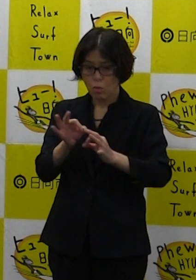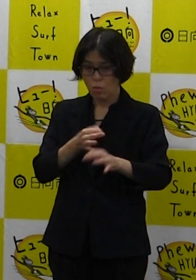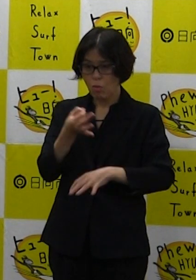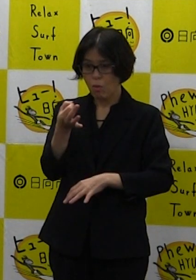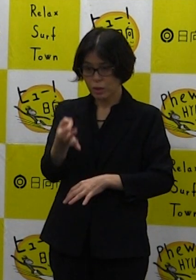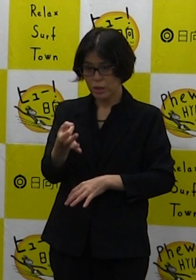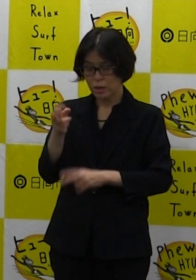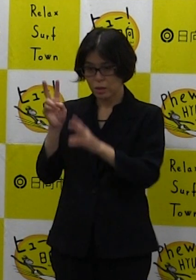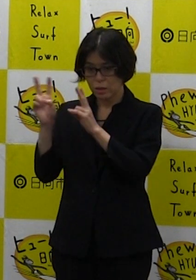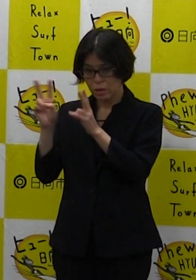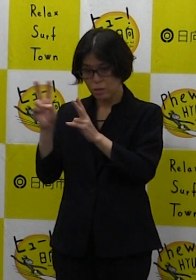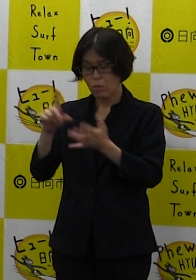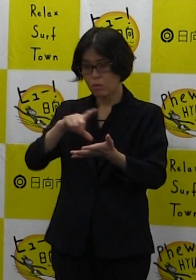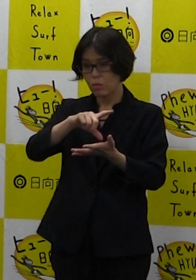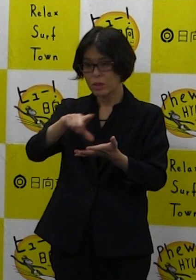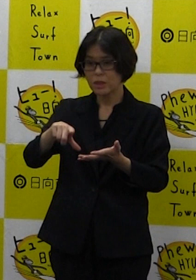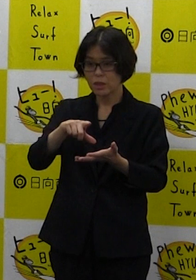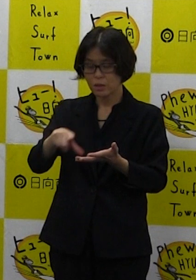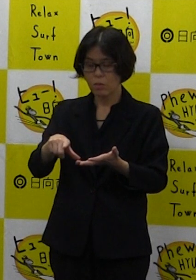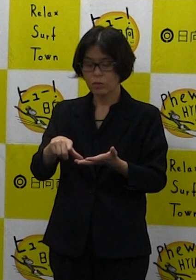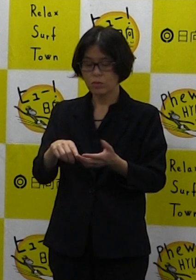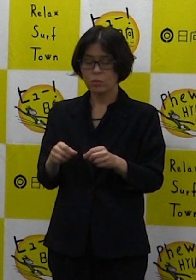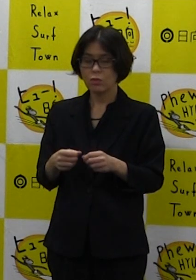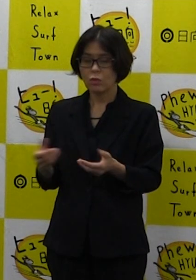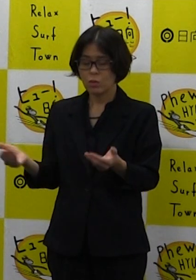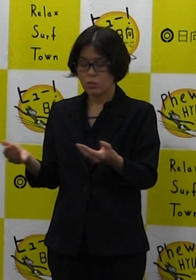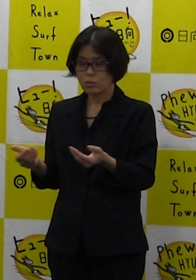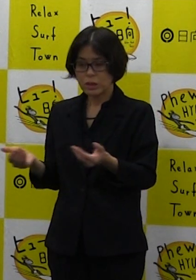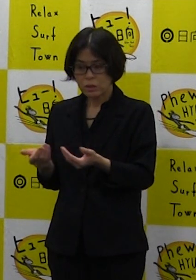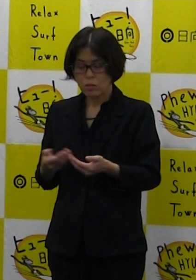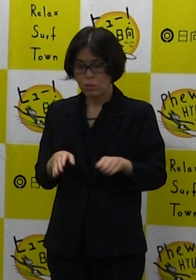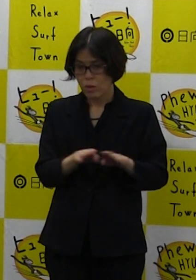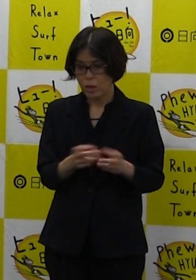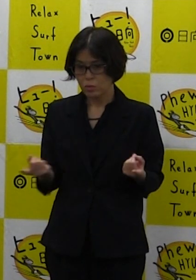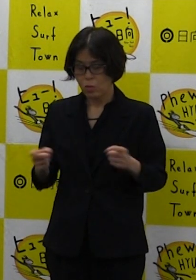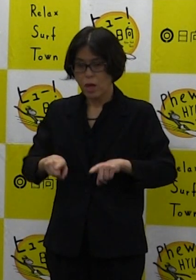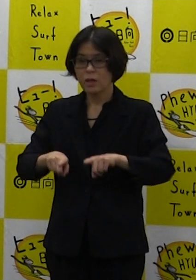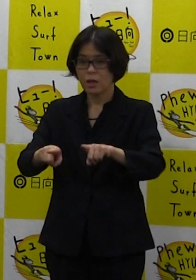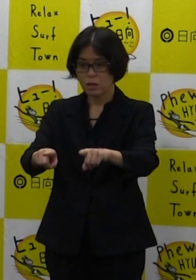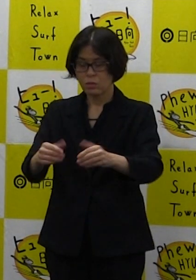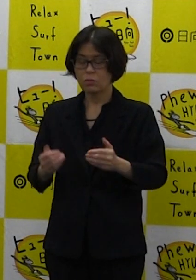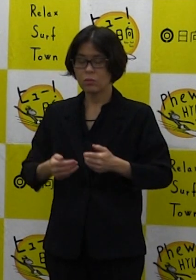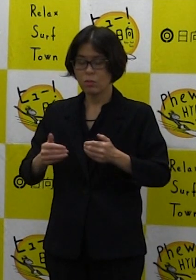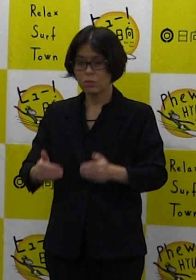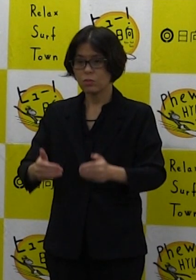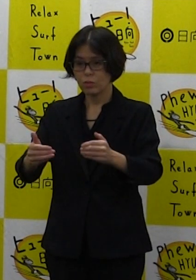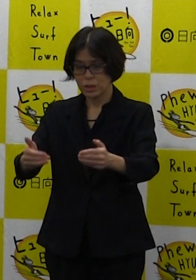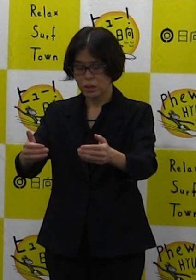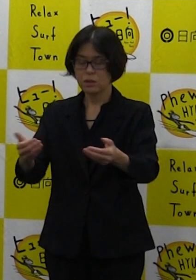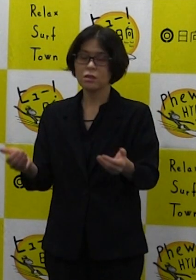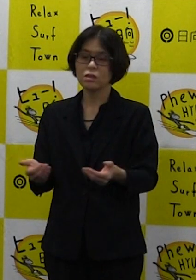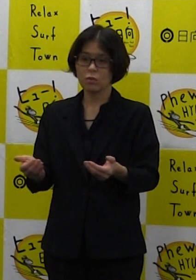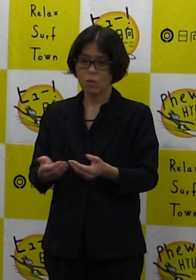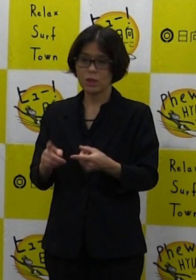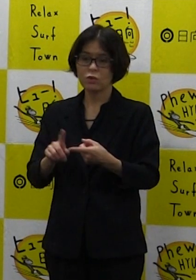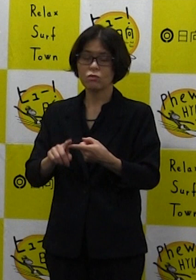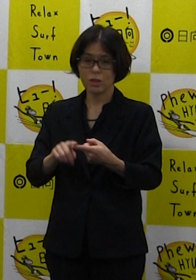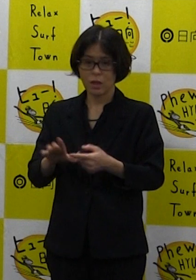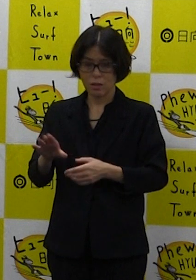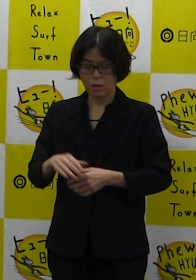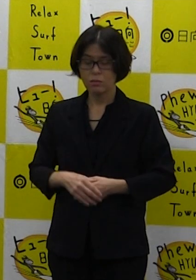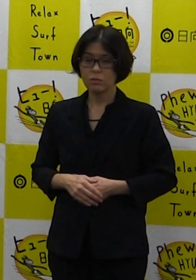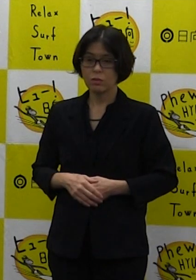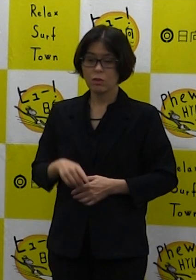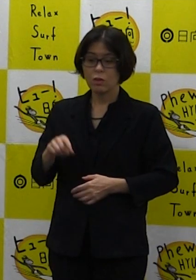の企業と地域によるワーケーション競争に向けた新たな交流創出事業です本事業は